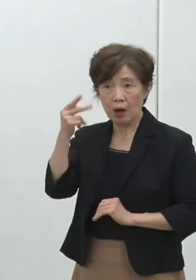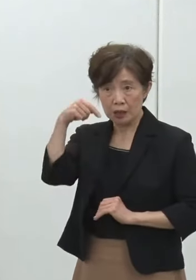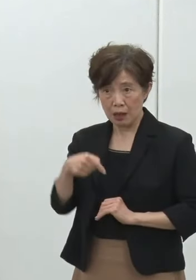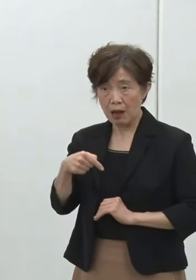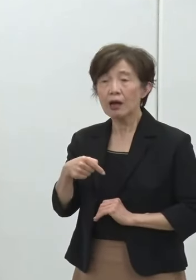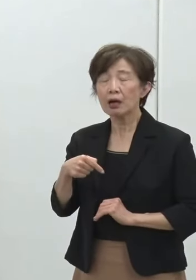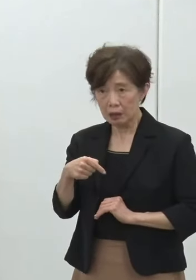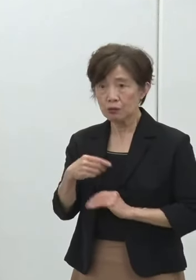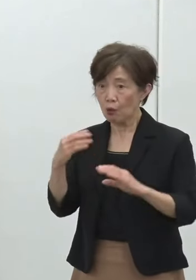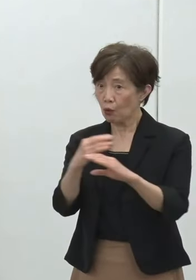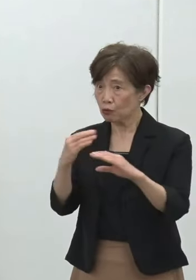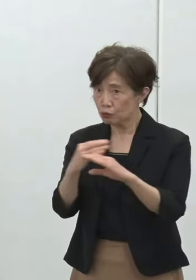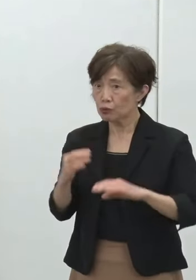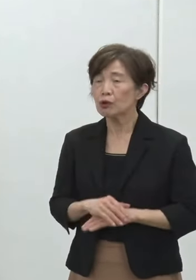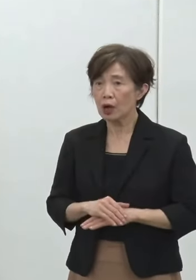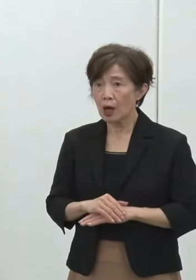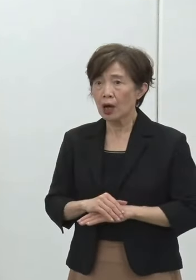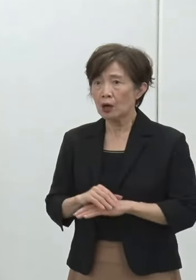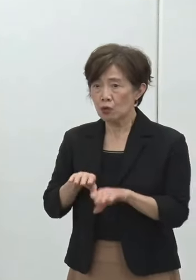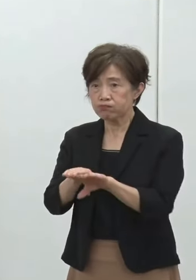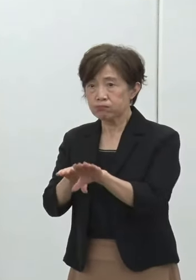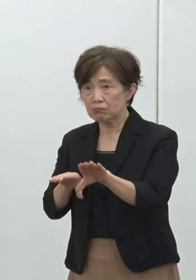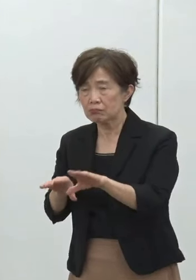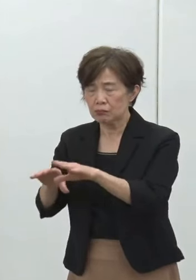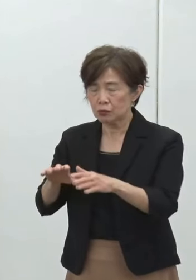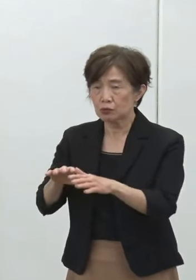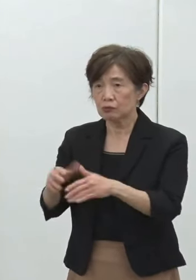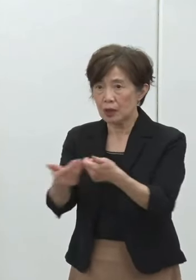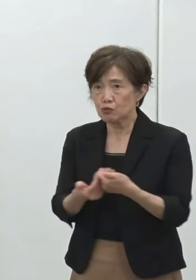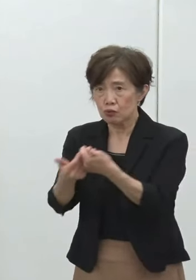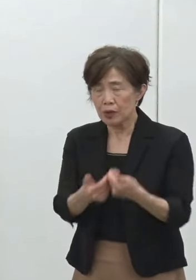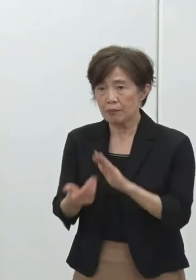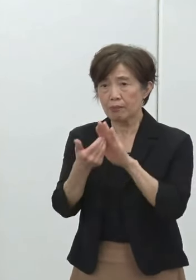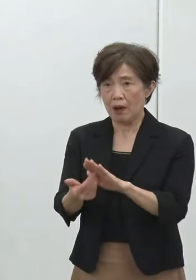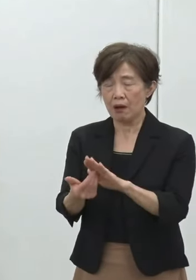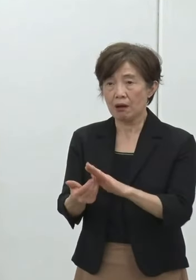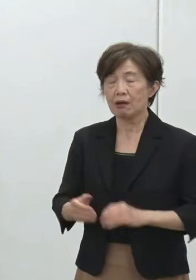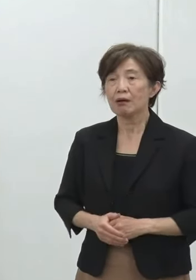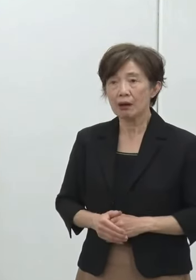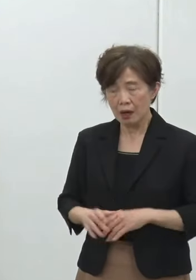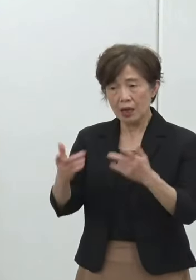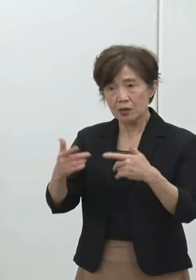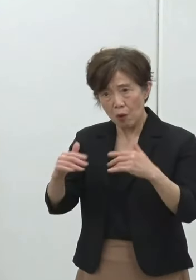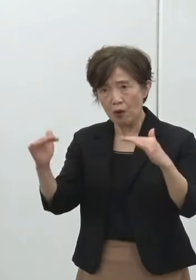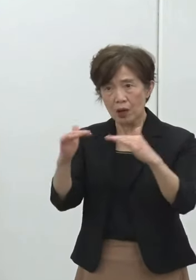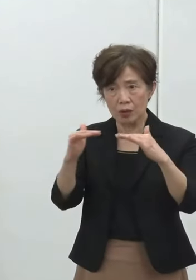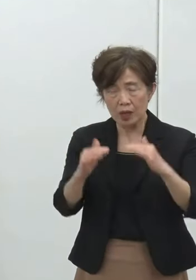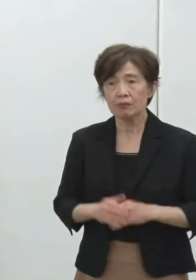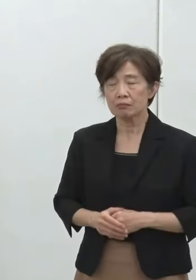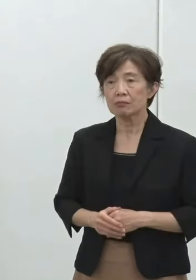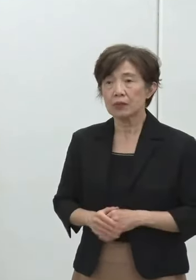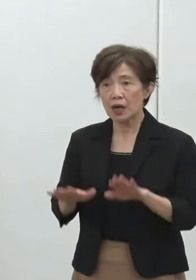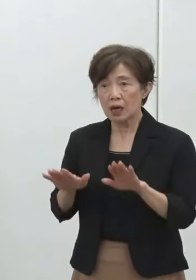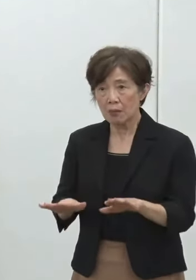にどういった対策をしていくべきかというのは、これ日々けんけんがくがくの議論をしておりますので、今時点でこのビジョンですというのは